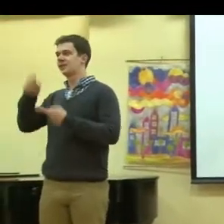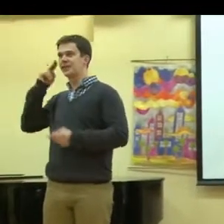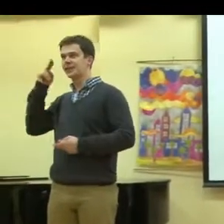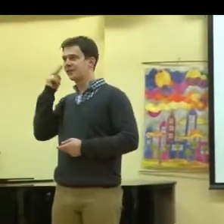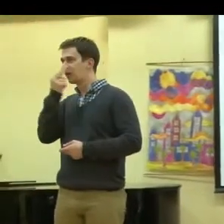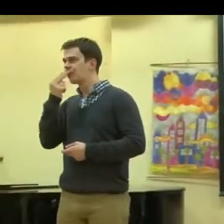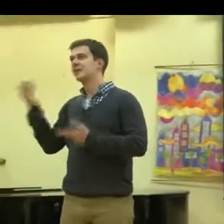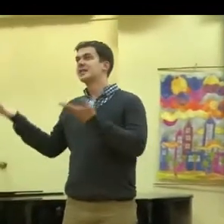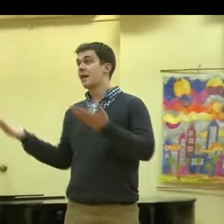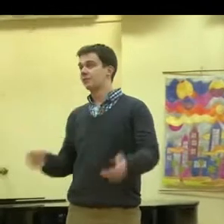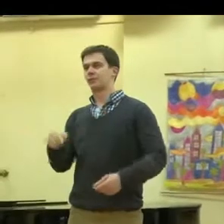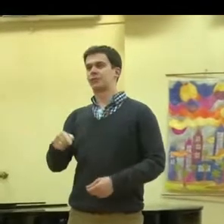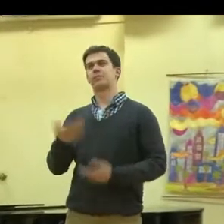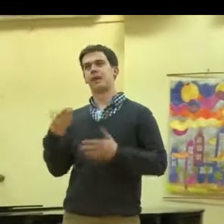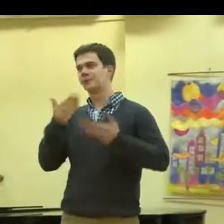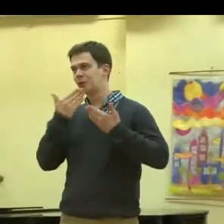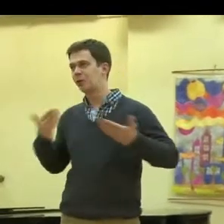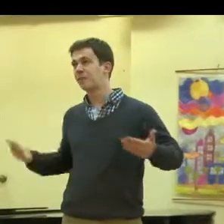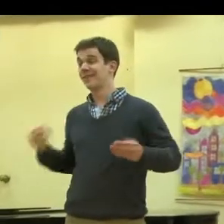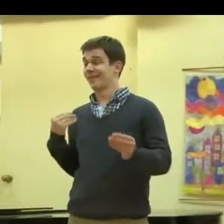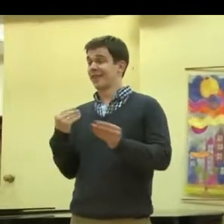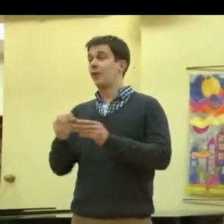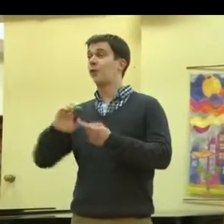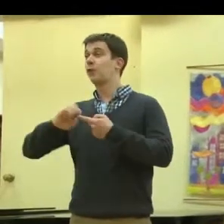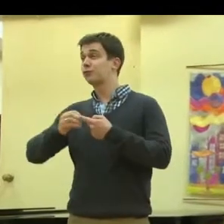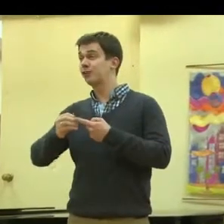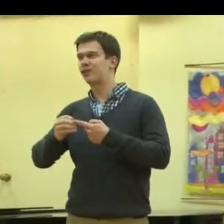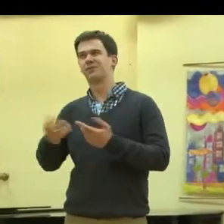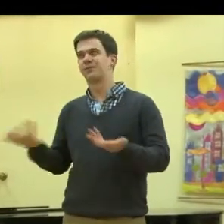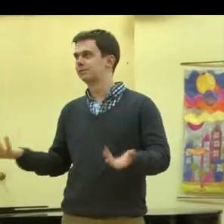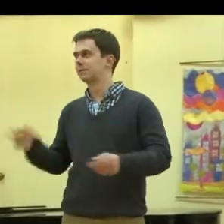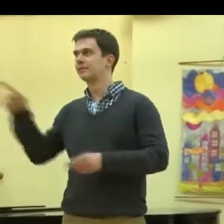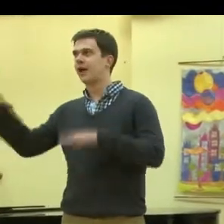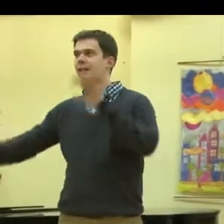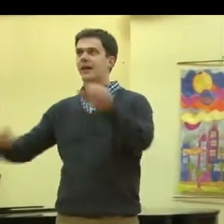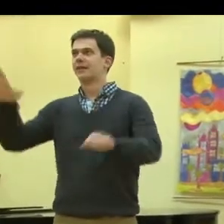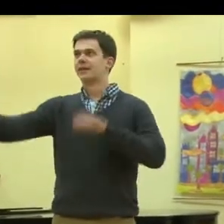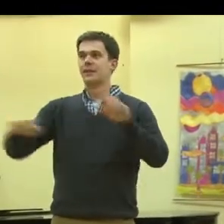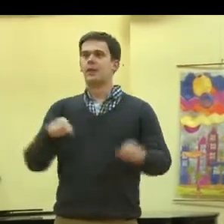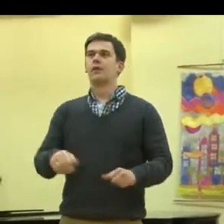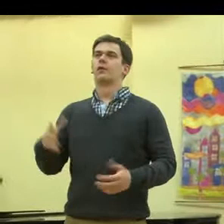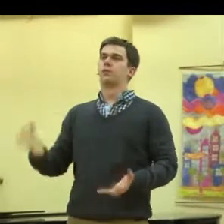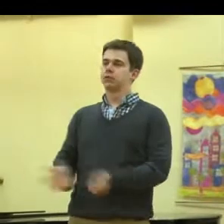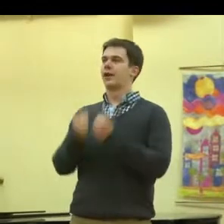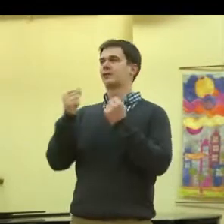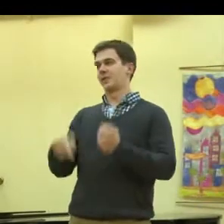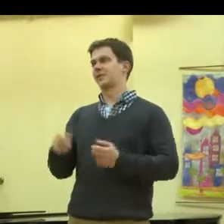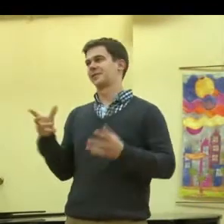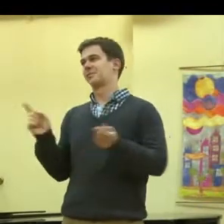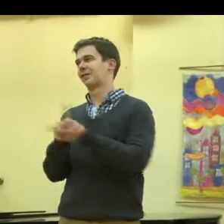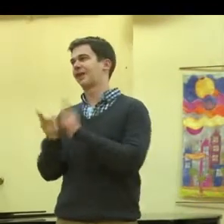bo nas przygarnęła, bo teraz pod koniec roku wcale nie tak łatwo znaleźć miejsce, żeby się z Państwem spotkać, a wydarzenia